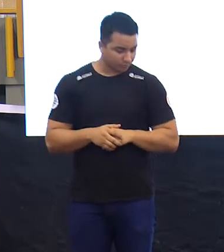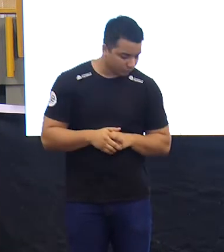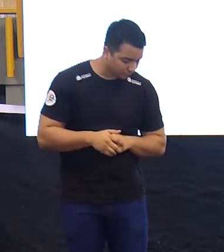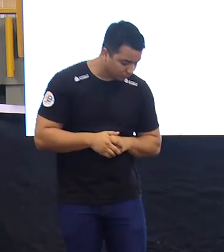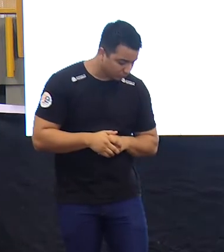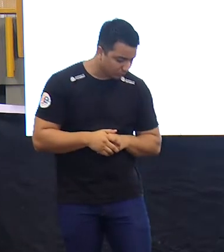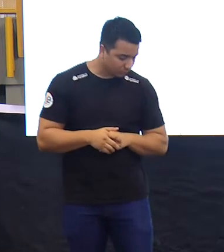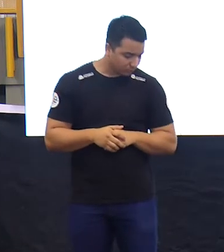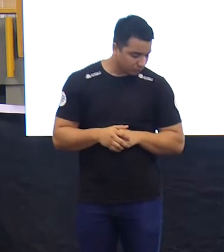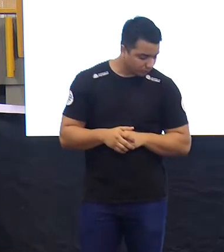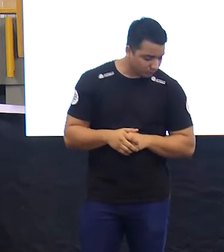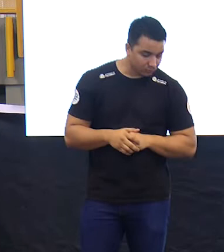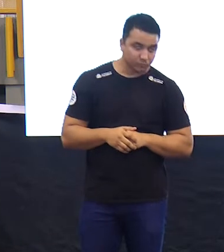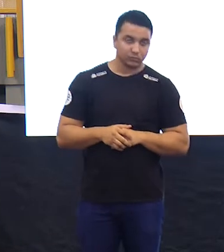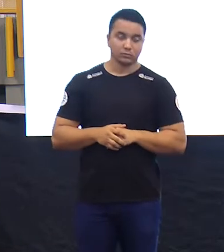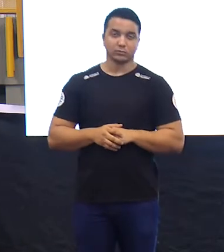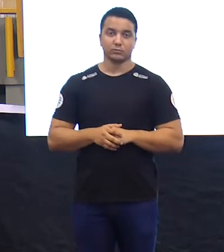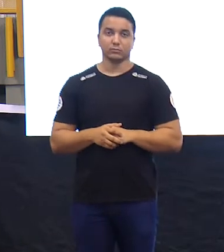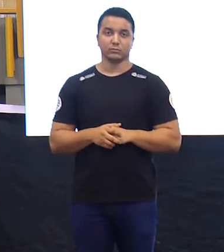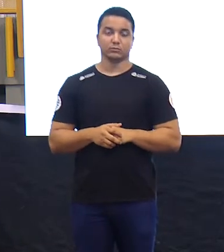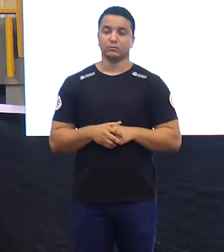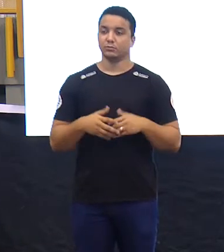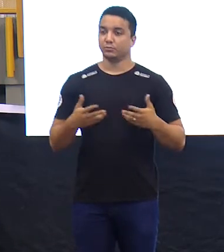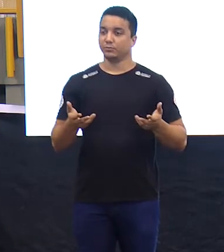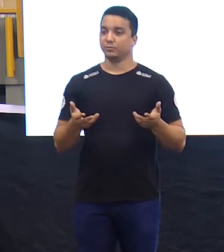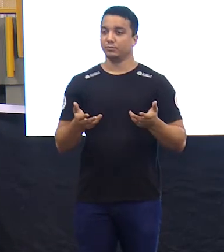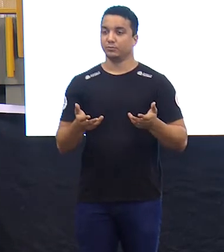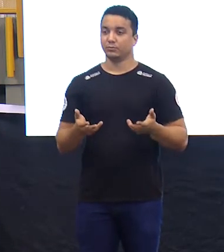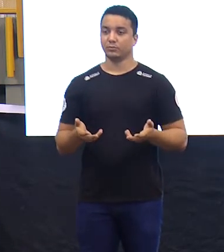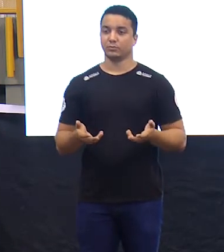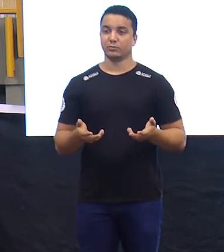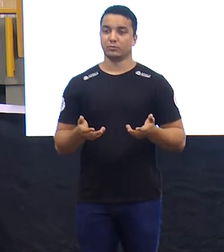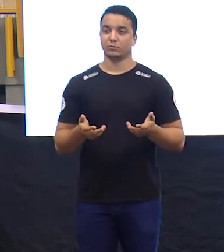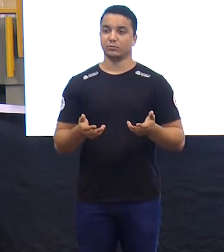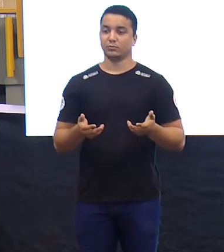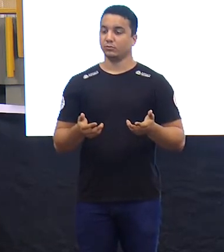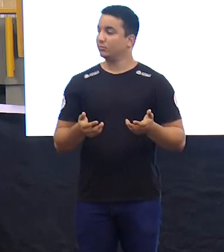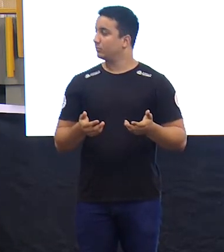não? Beleza. Então é o seguinte, ó.